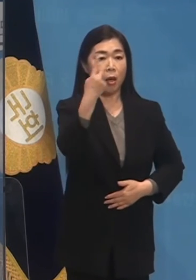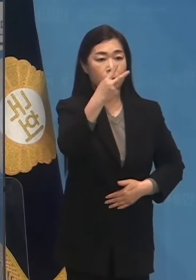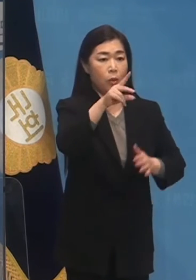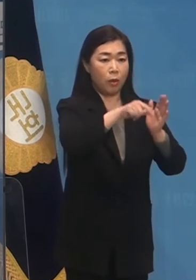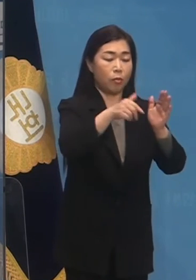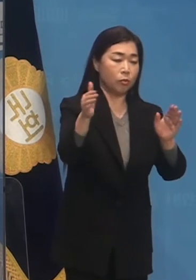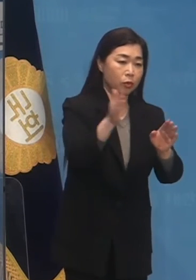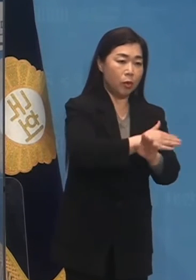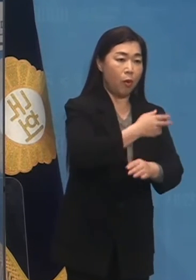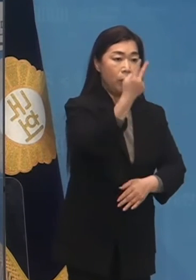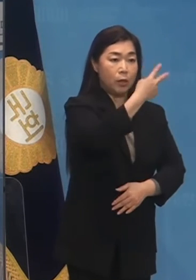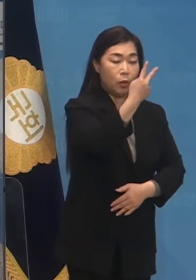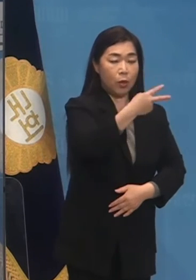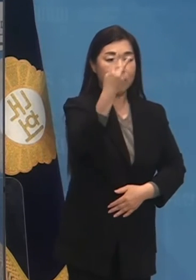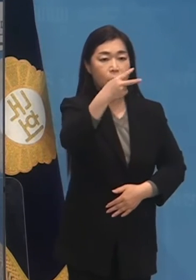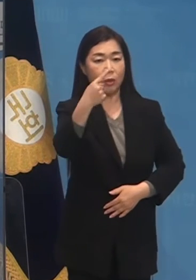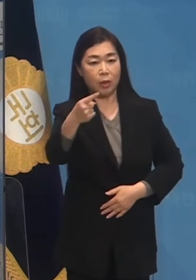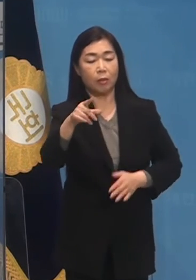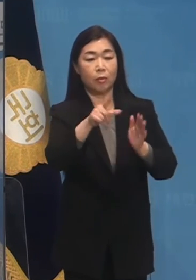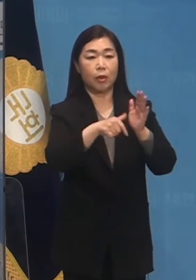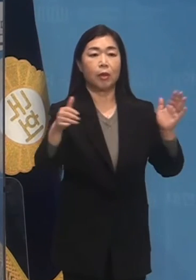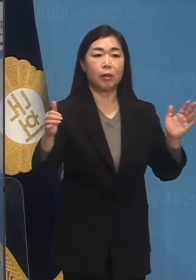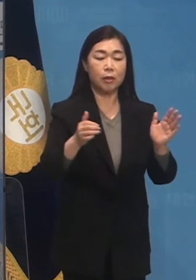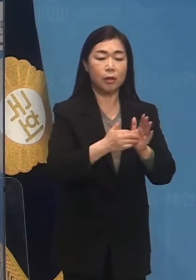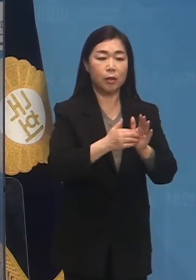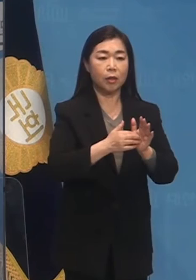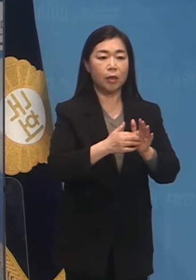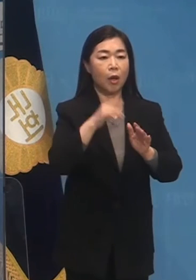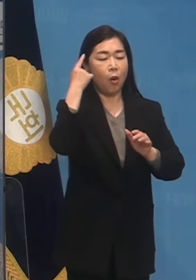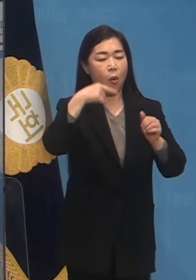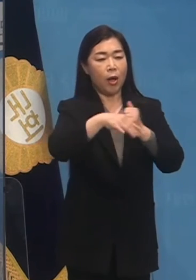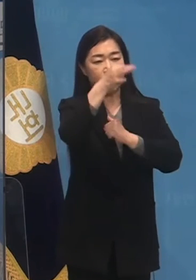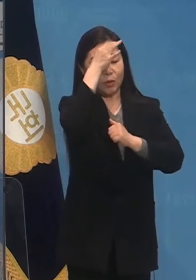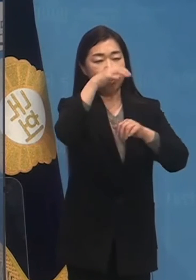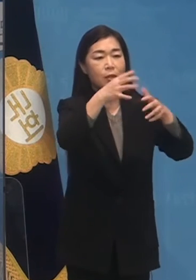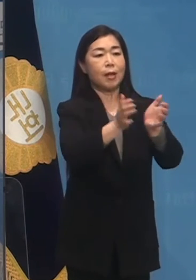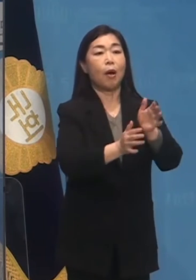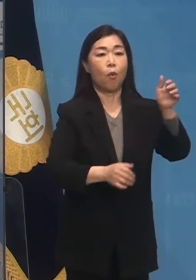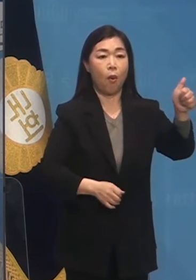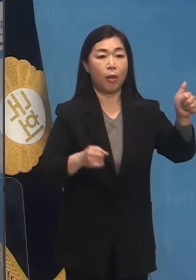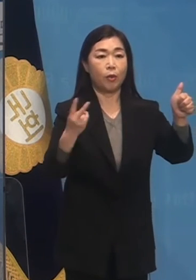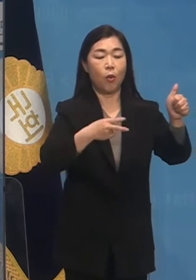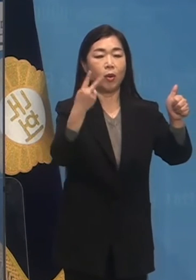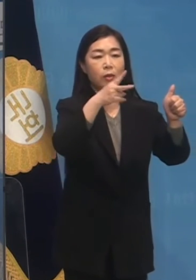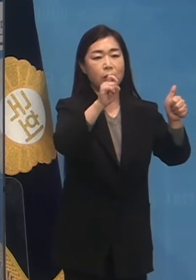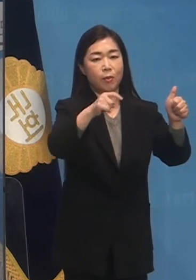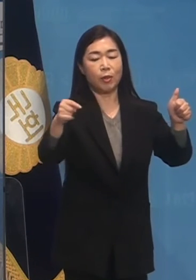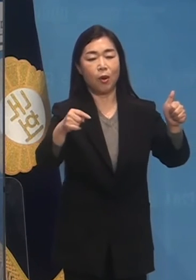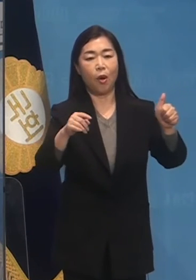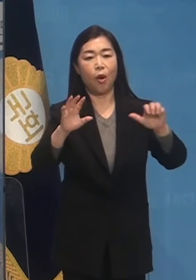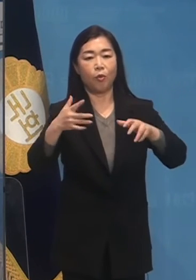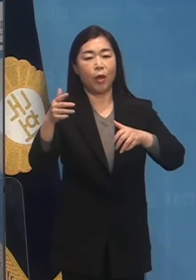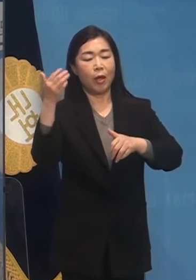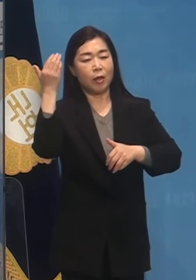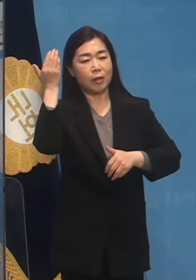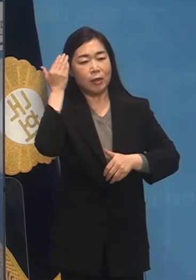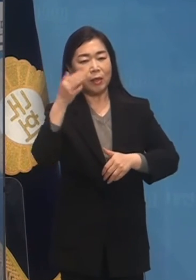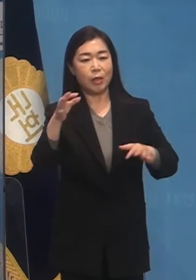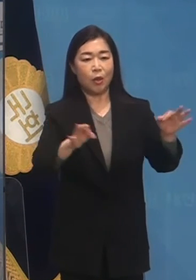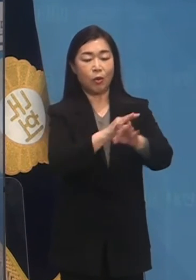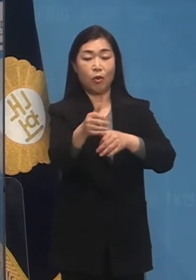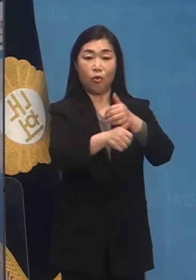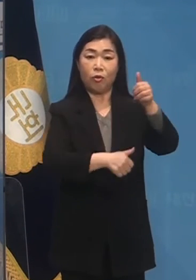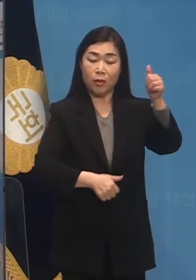2000년부터 2001년까지 최연소 과학기술 장관으로 2009년부터 2010년에는 국회 지식경제위원장이 되어